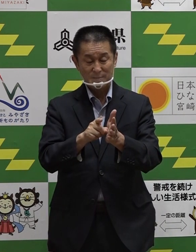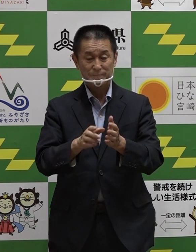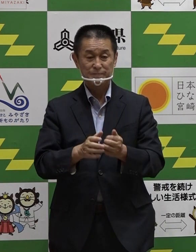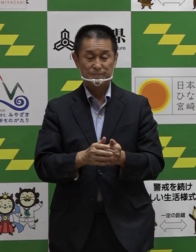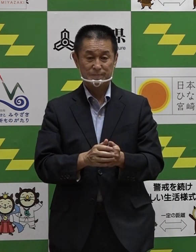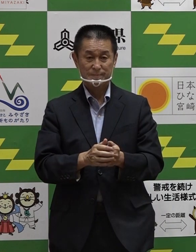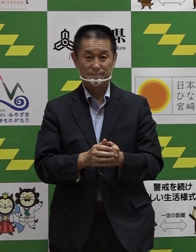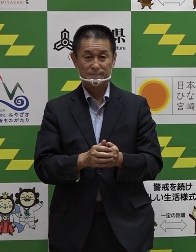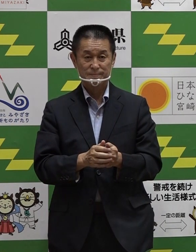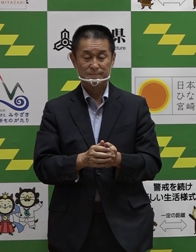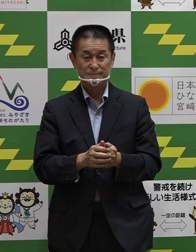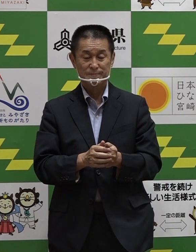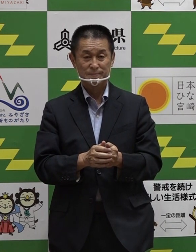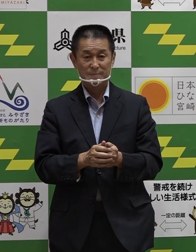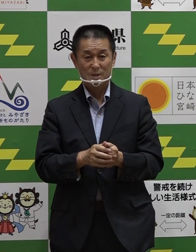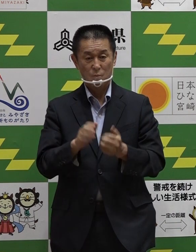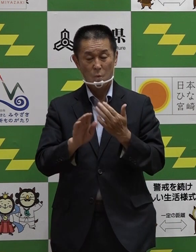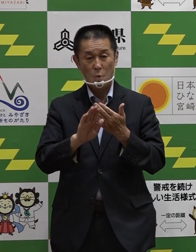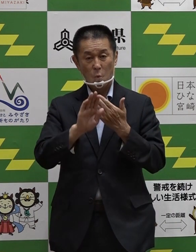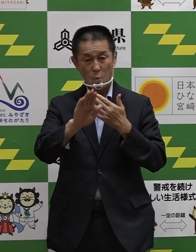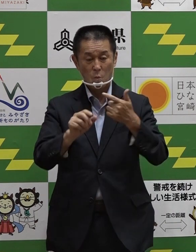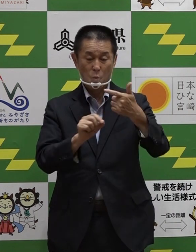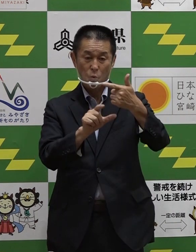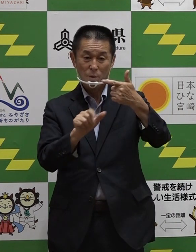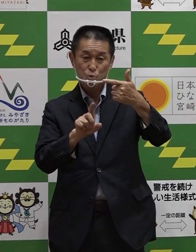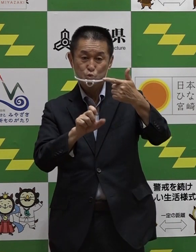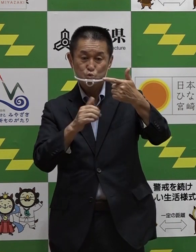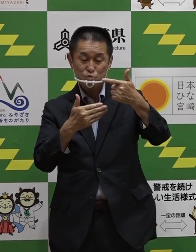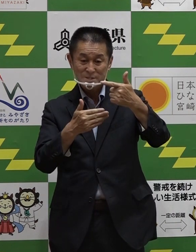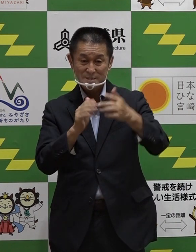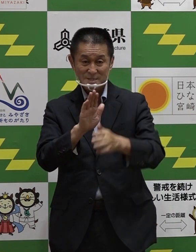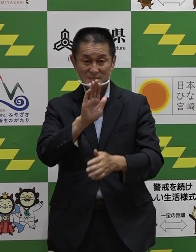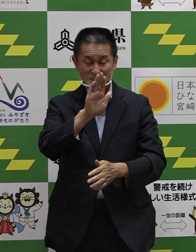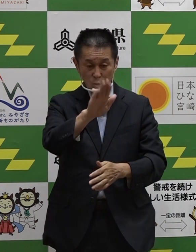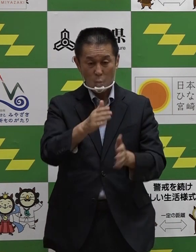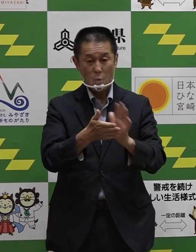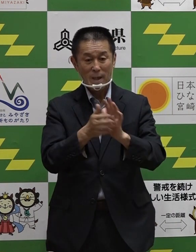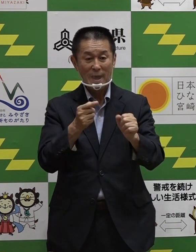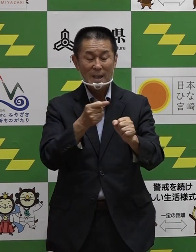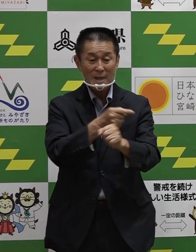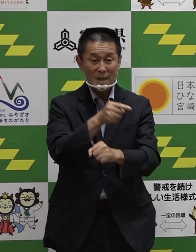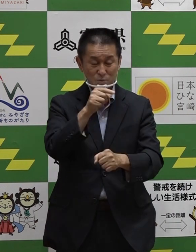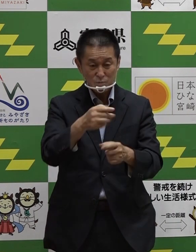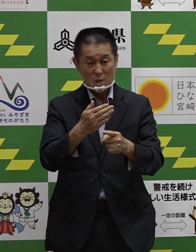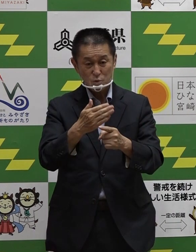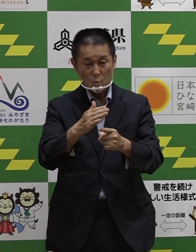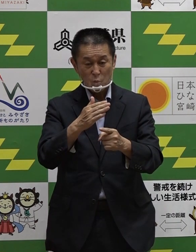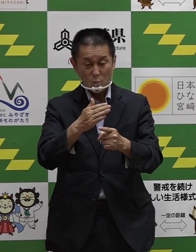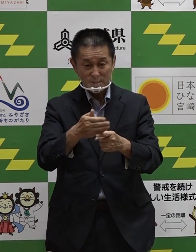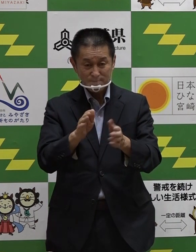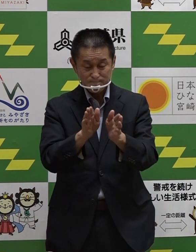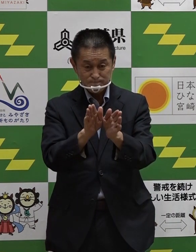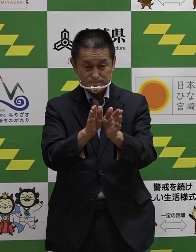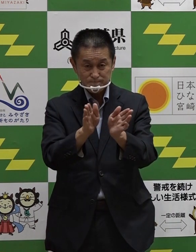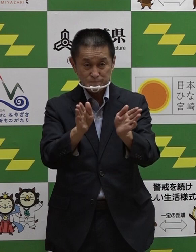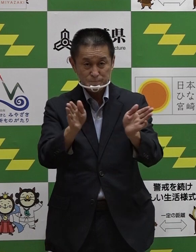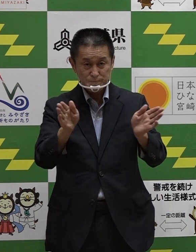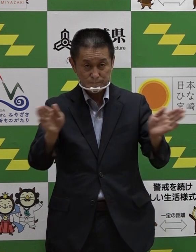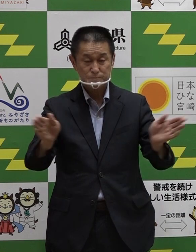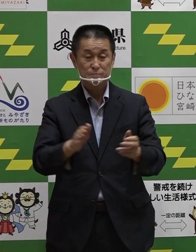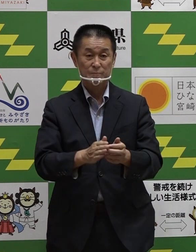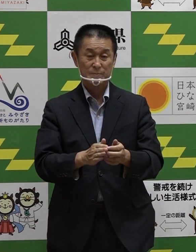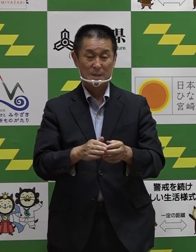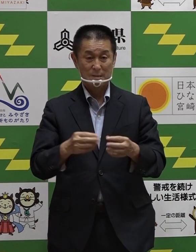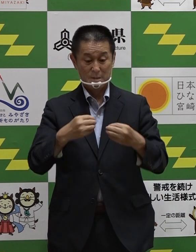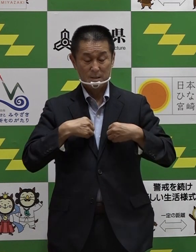が、今後19日以降はですね、県外についても徐々に解除ということであります。感